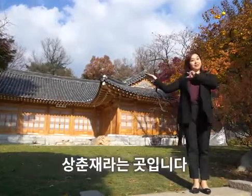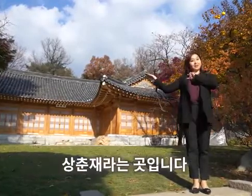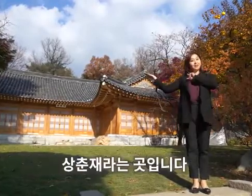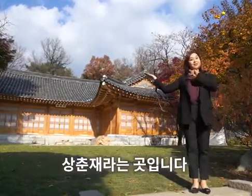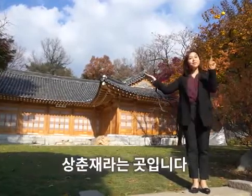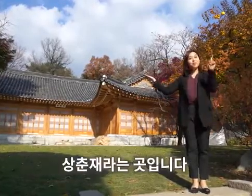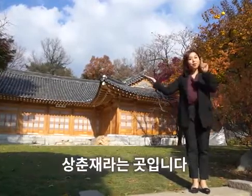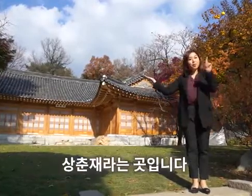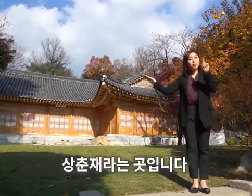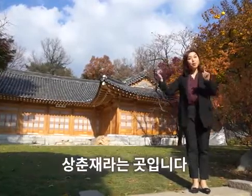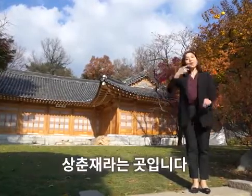상춘제라는 곳입니다.